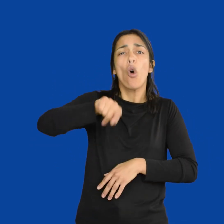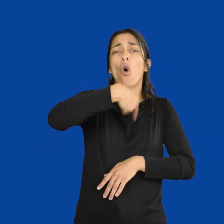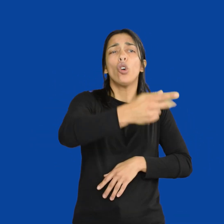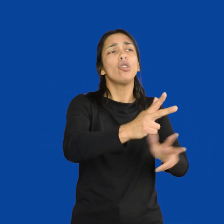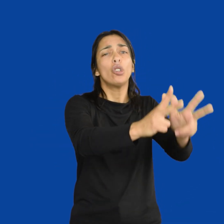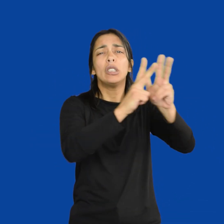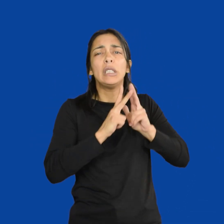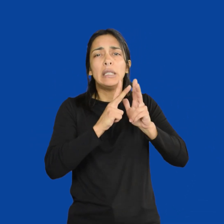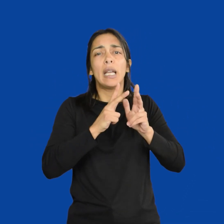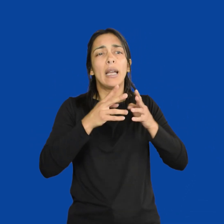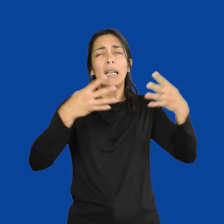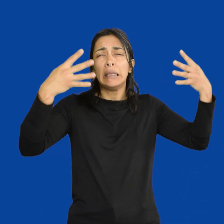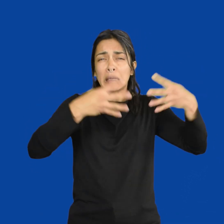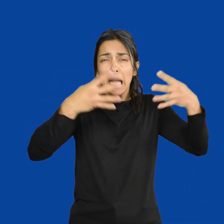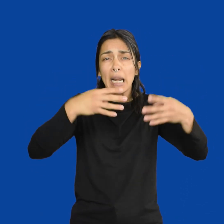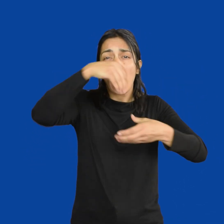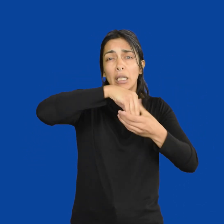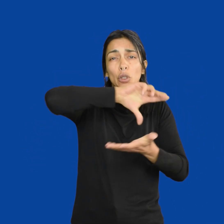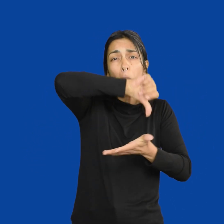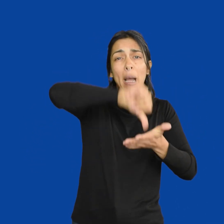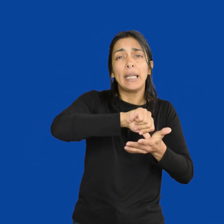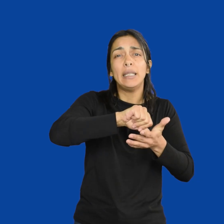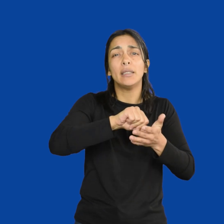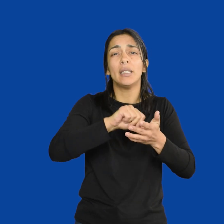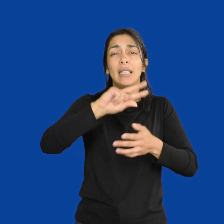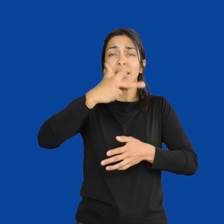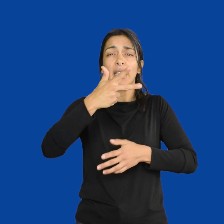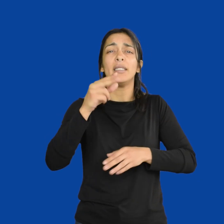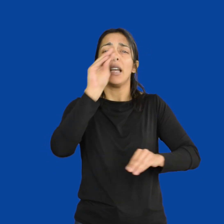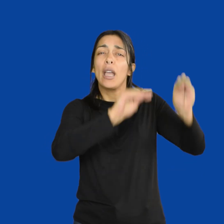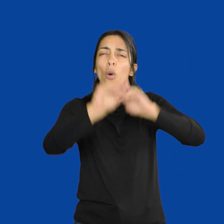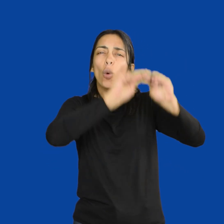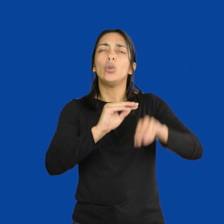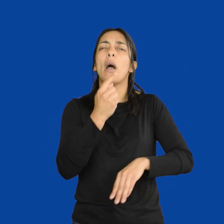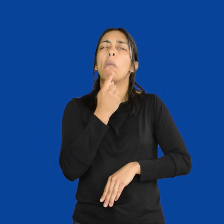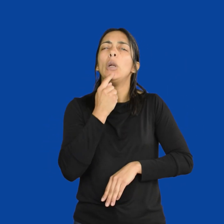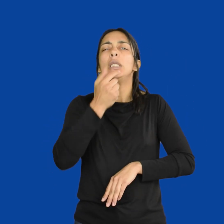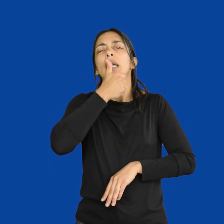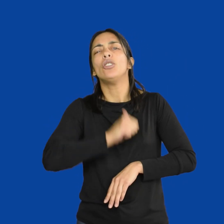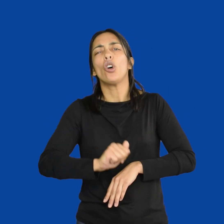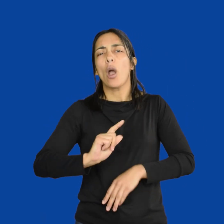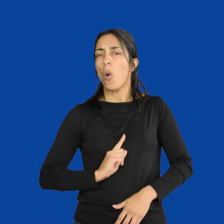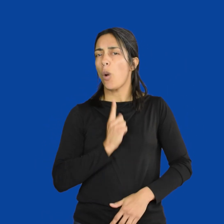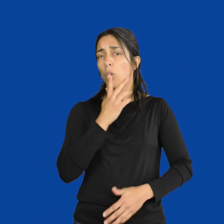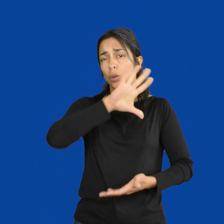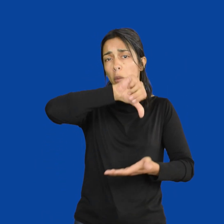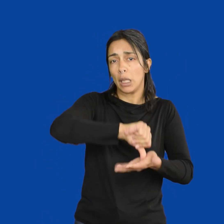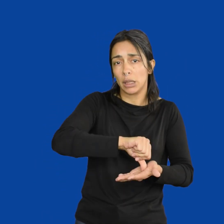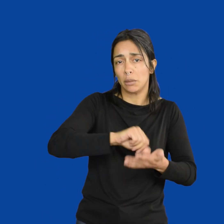mientras que para otros fue una guerra civil bajo justificaciones políticas, históricas y nacionalistas.